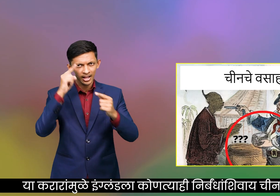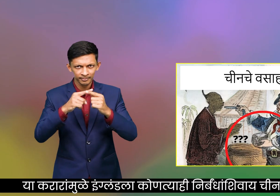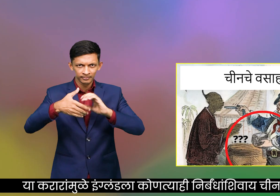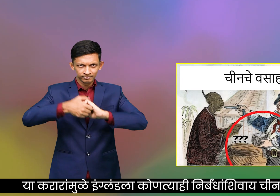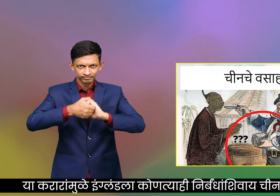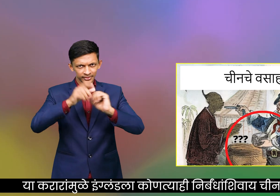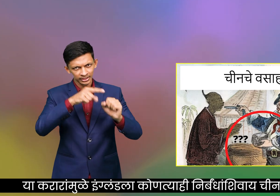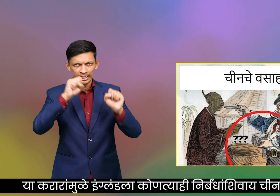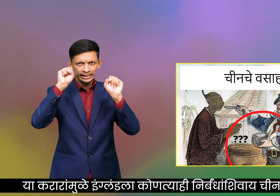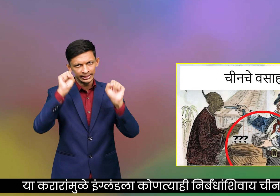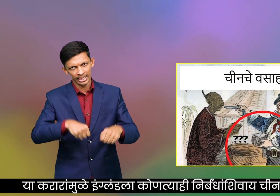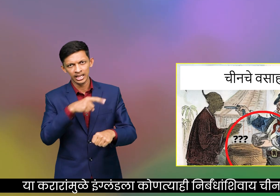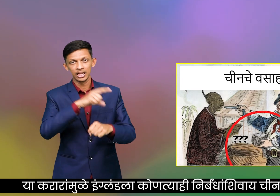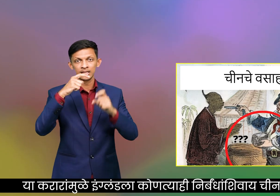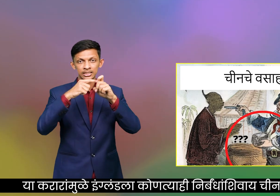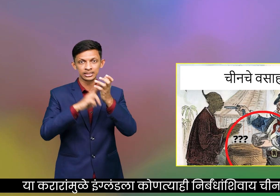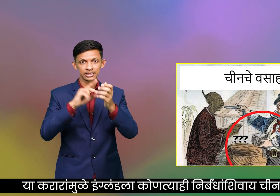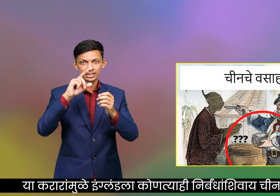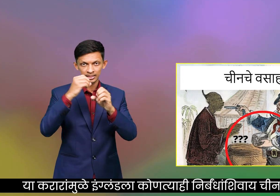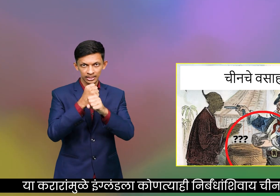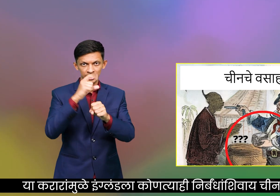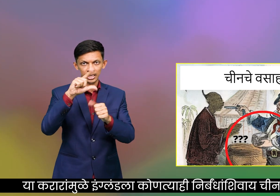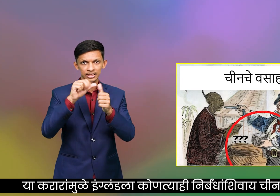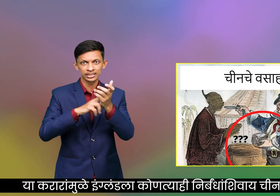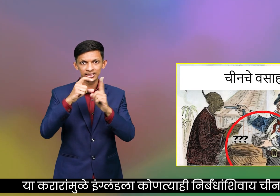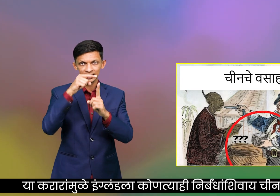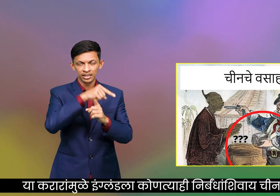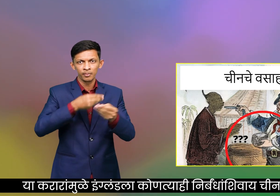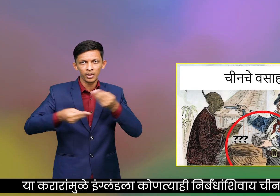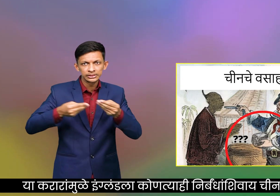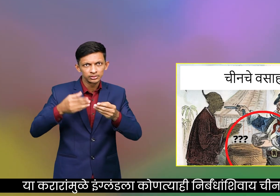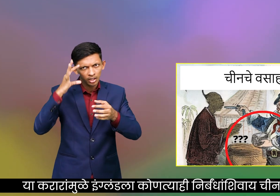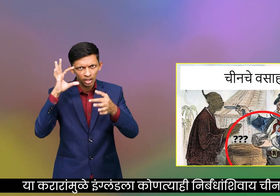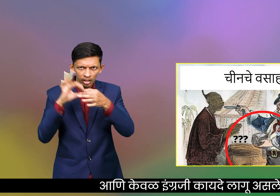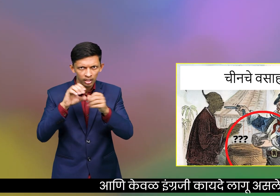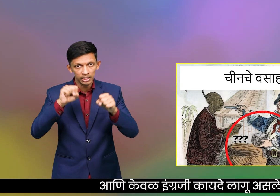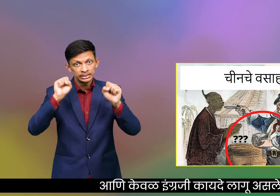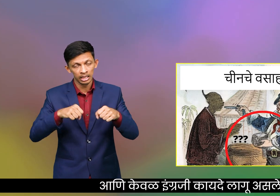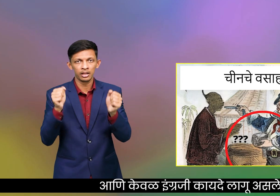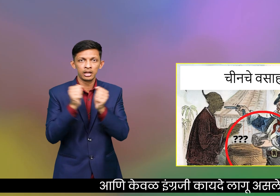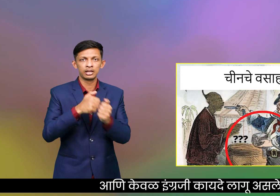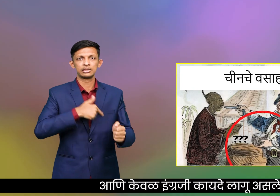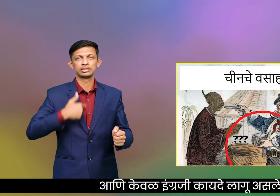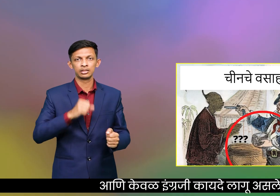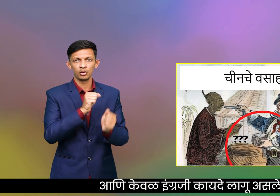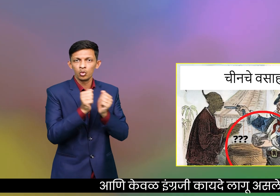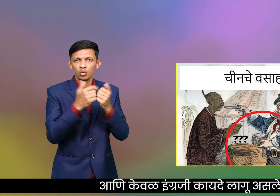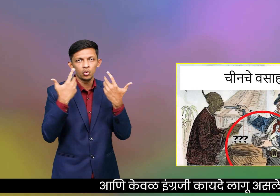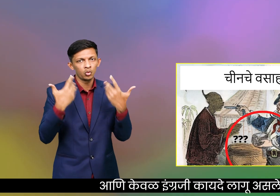या करारांमुळे इंग्लंडला कोणत्याही निर्बंधांशिवाय चीनशी व्यापार करण्याची आणि केवळ इंग्रजी कायदे लागू